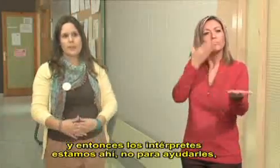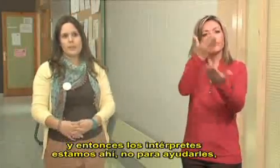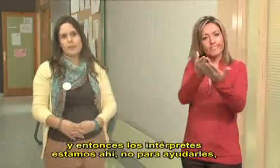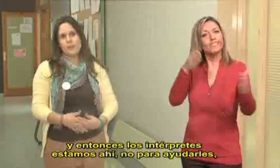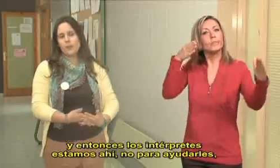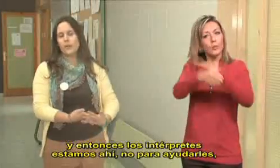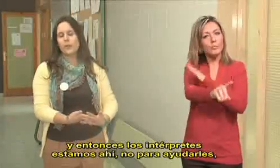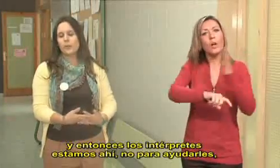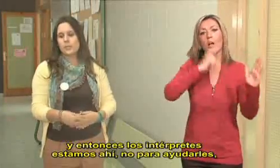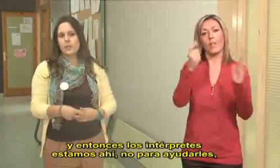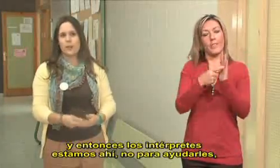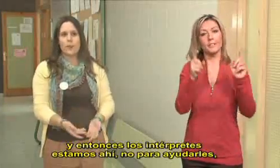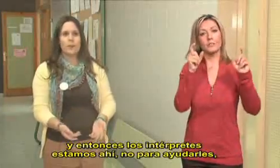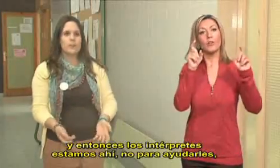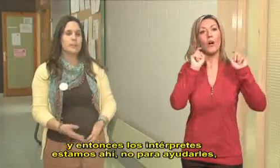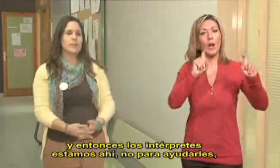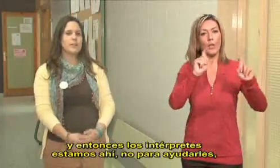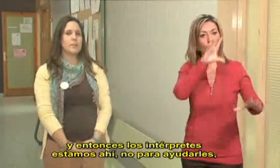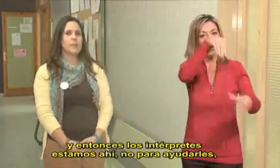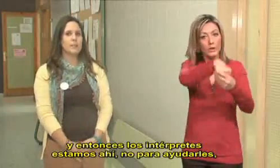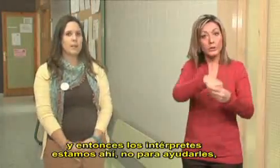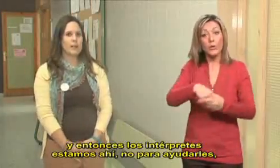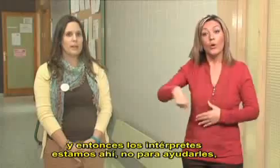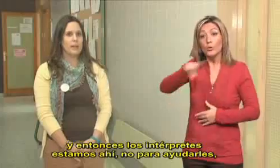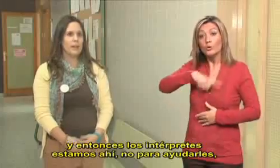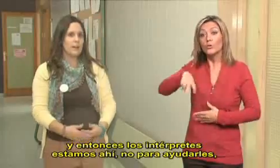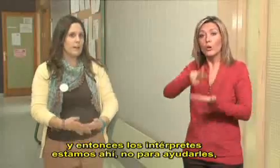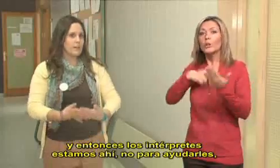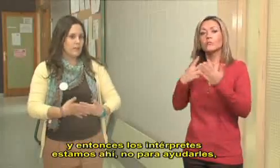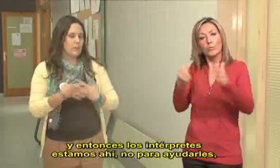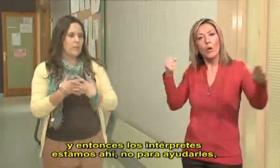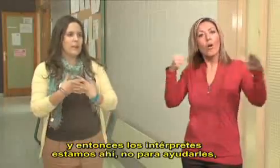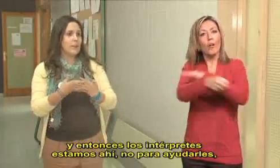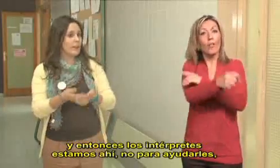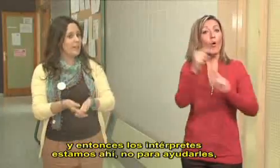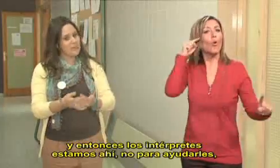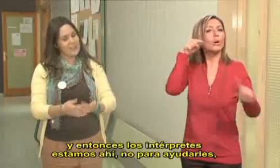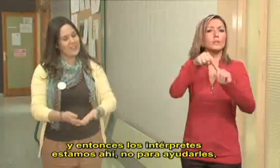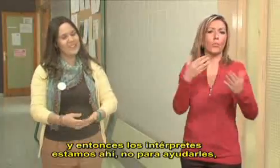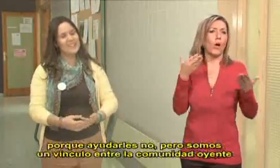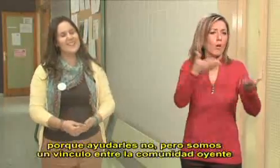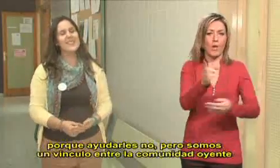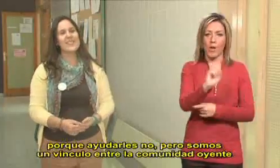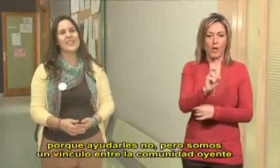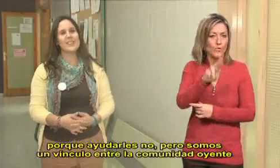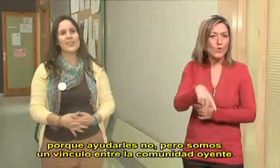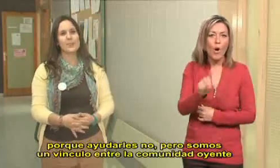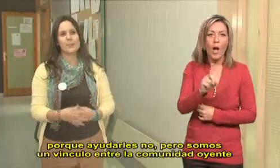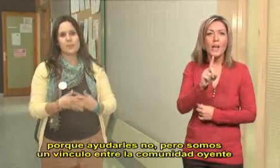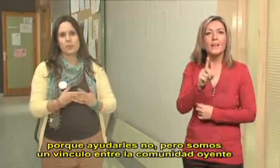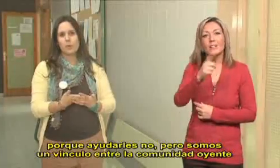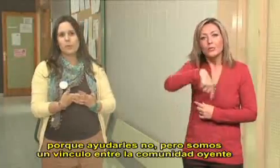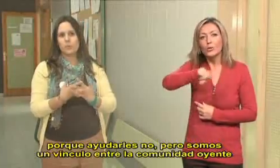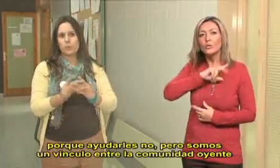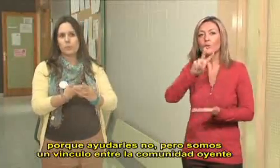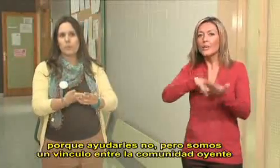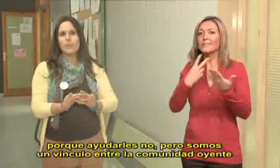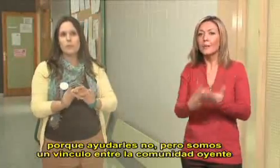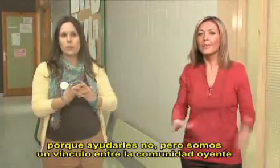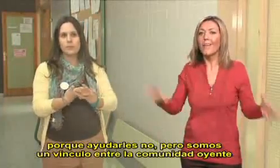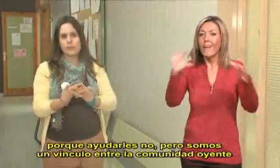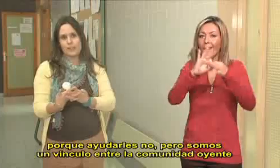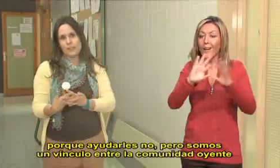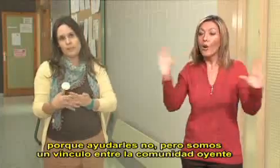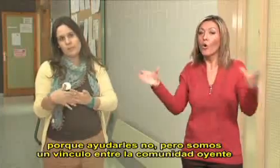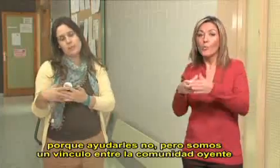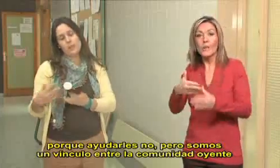no sé, los intérpretes estamos ahí para, no para ayudarles, porque ayudarles no, pero somos como